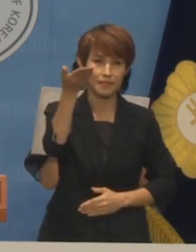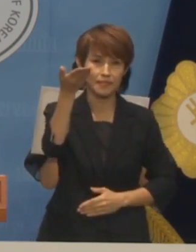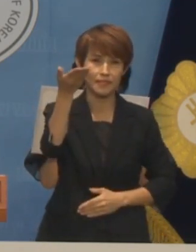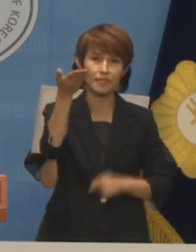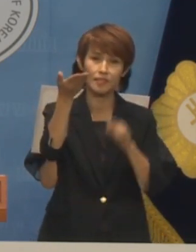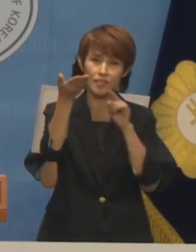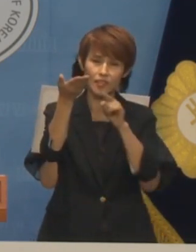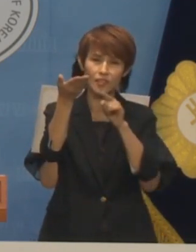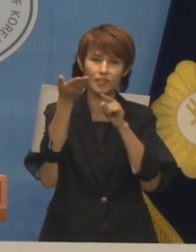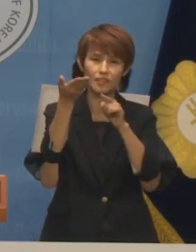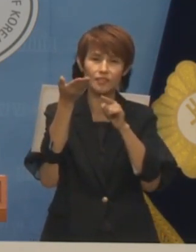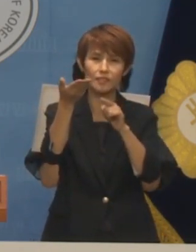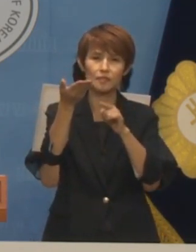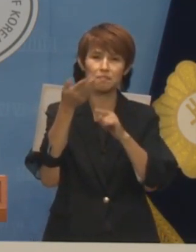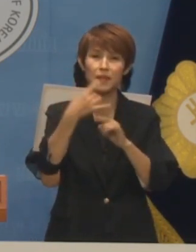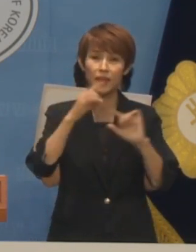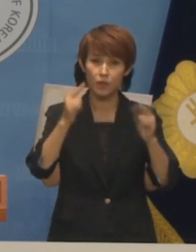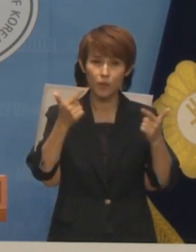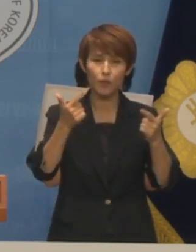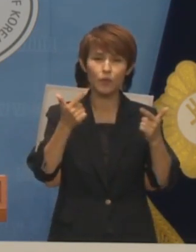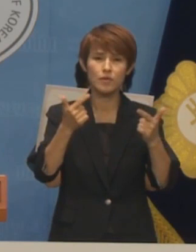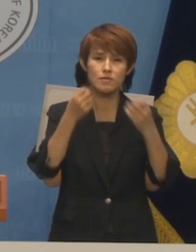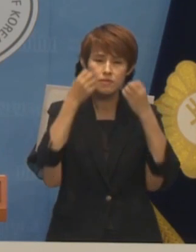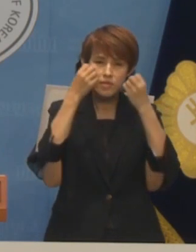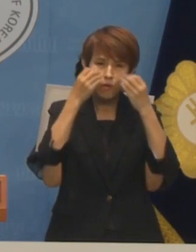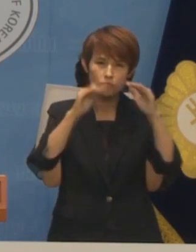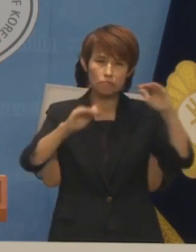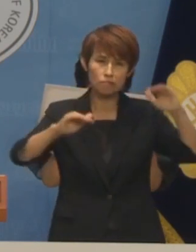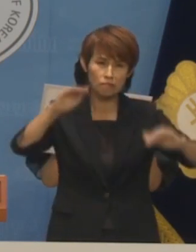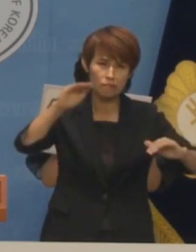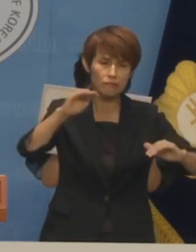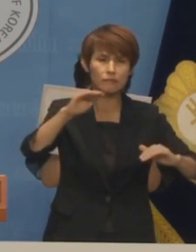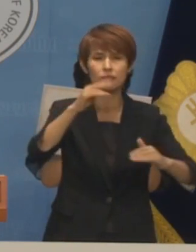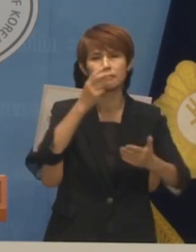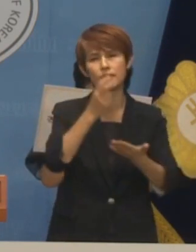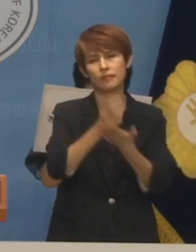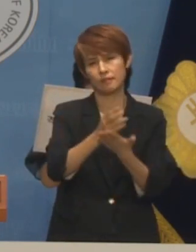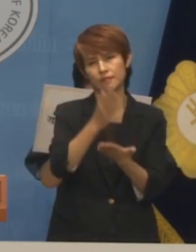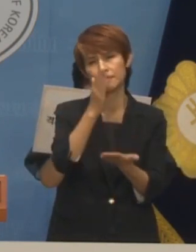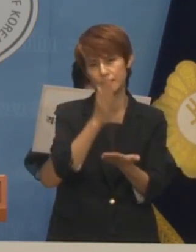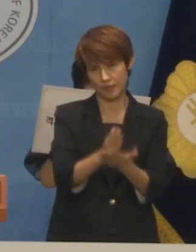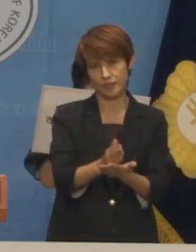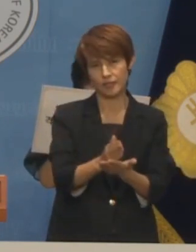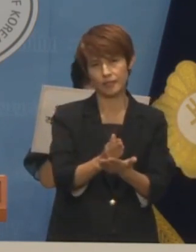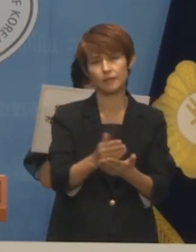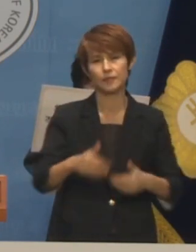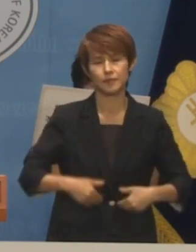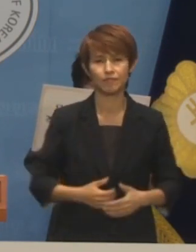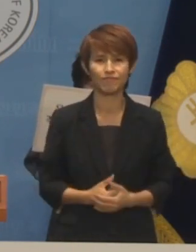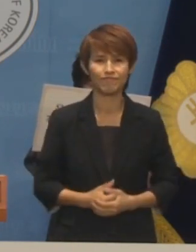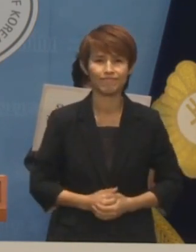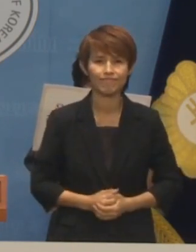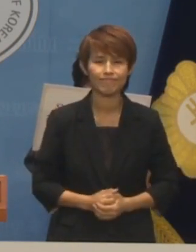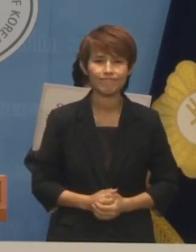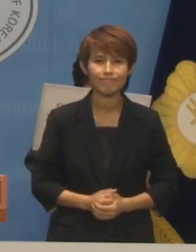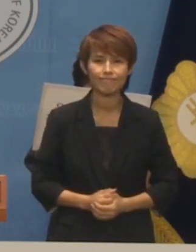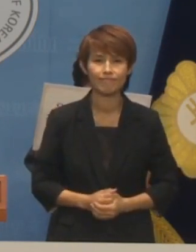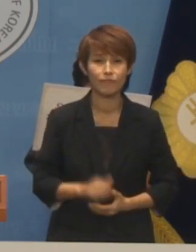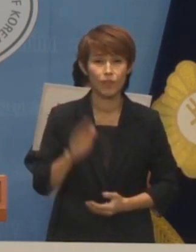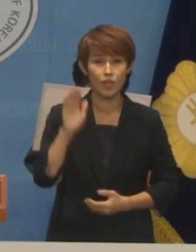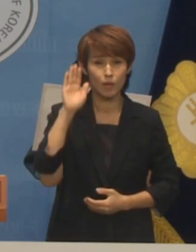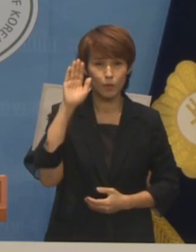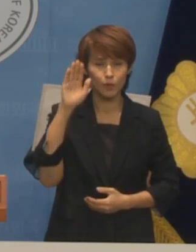앞으로 아닌 새로운 격차를 유발시키는 제도가 되지 않도록 해야 할 것이다.